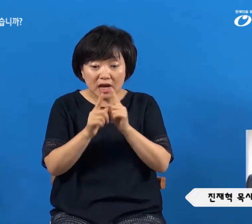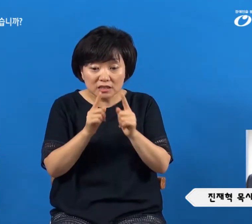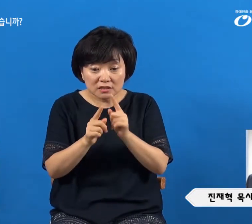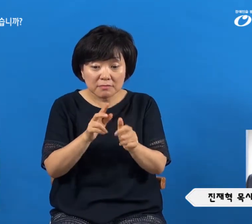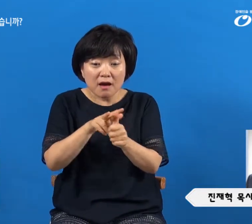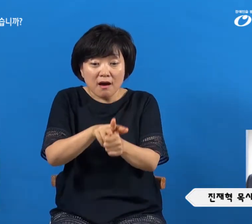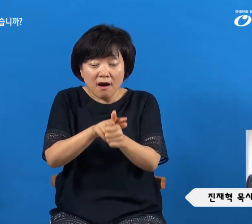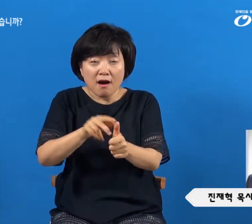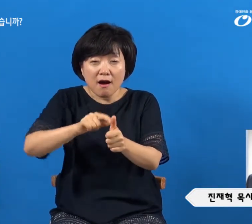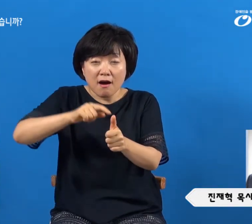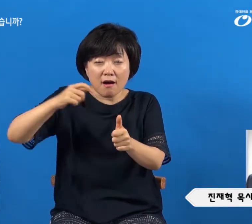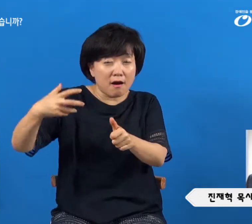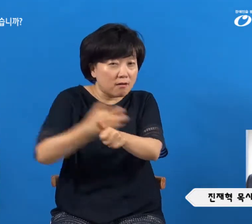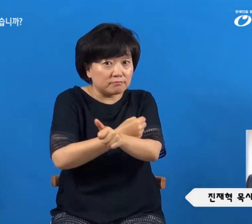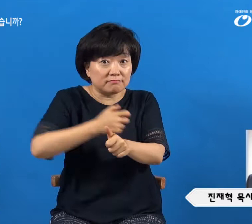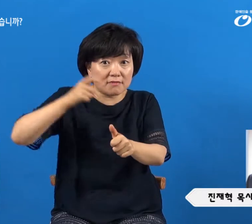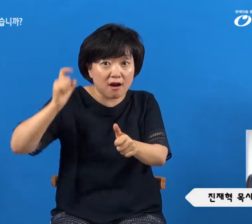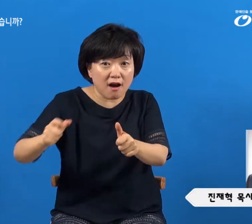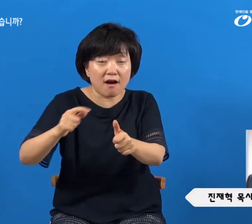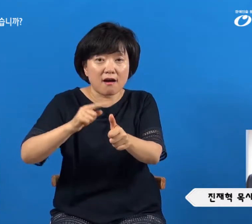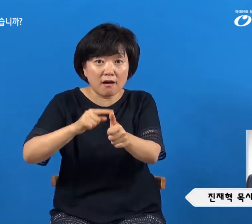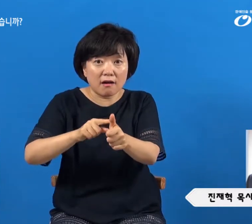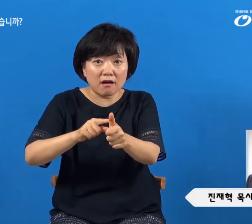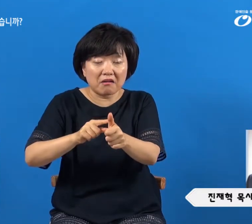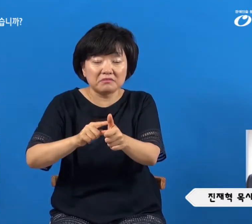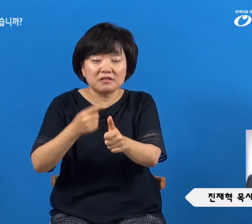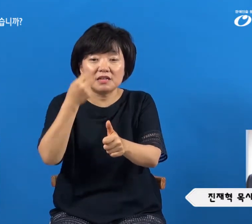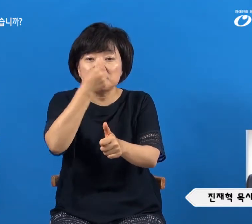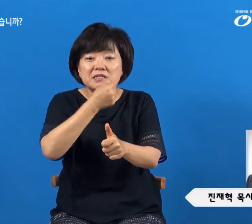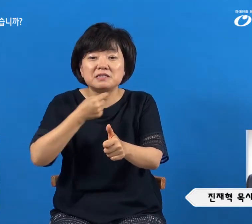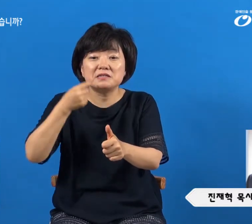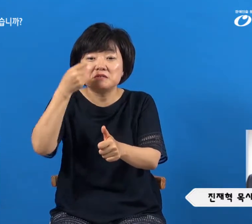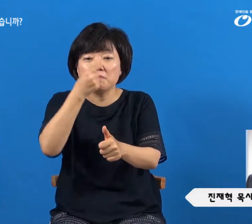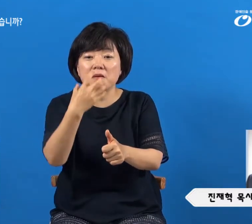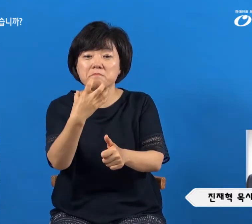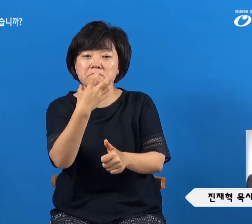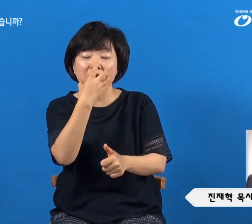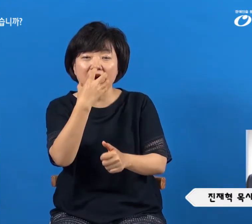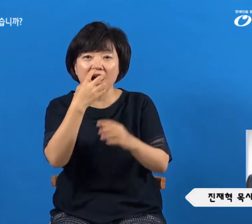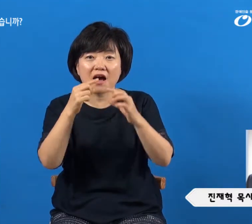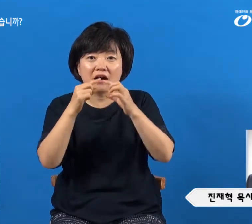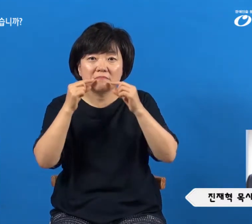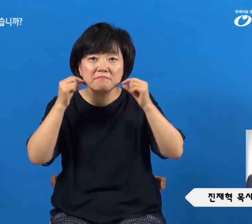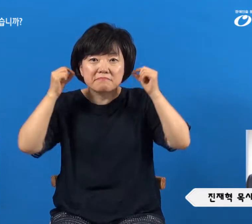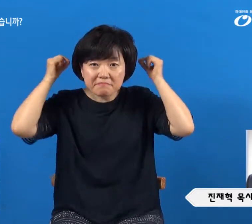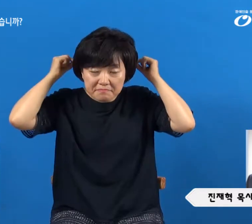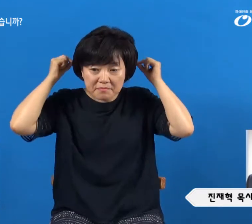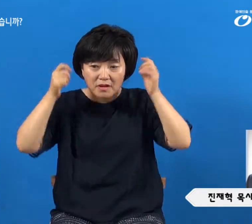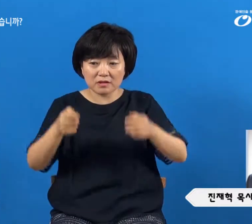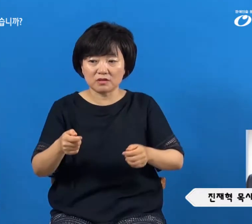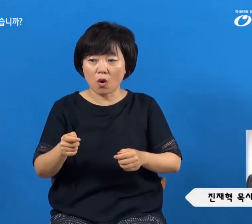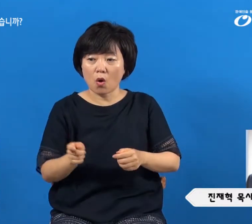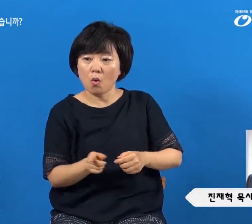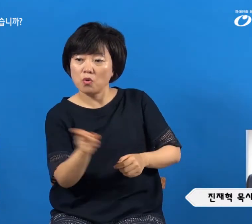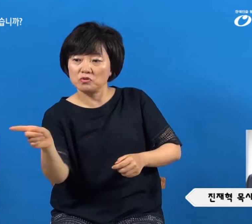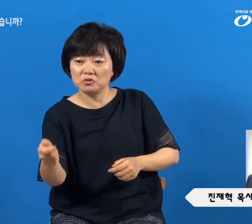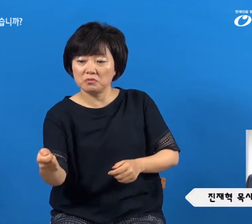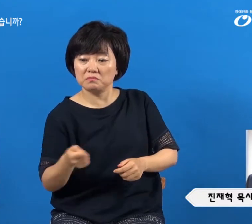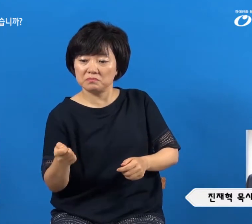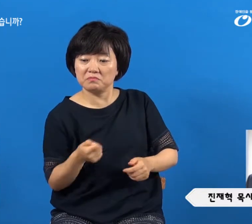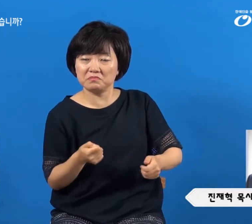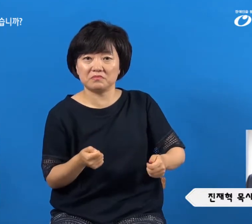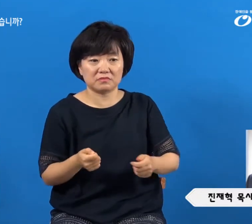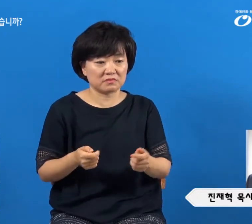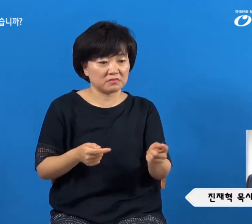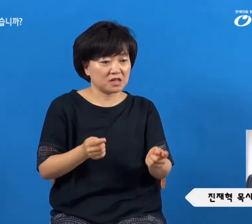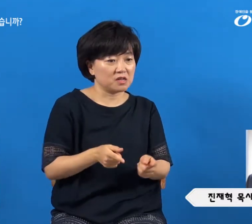입에 재갈을 물린다라고 말씀합니다. 오른쪽으로 가려면 오른쪽으로, 왼쪽으로 가려면